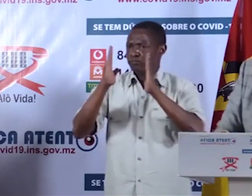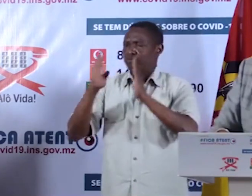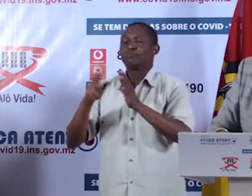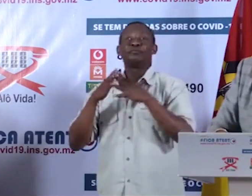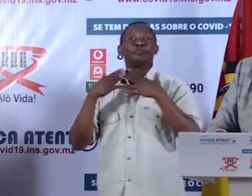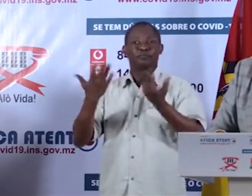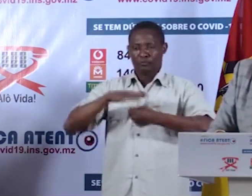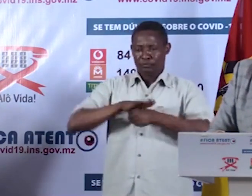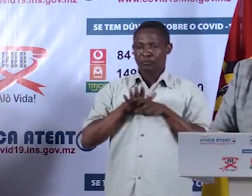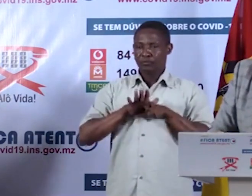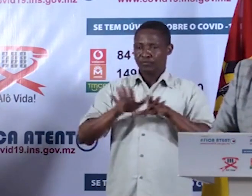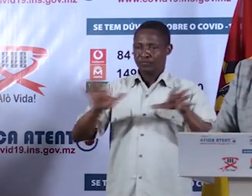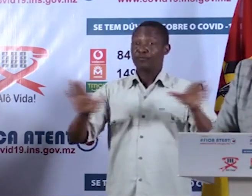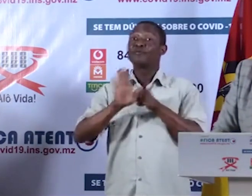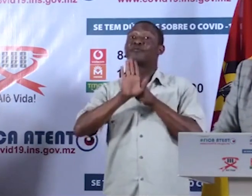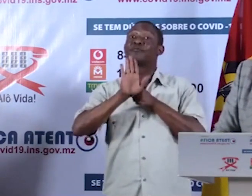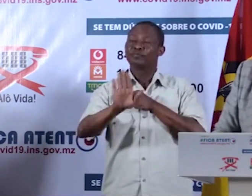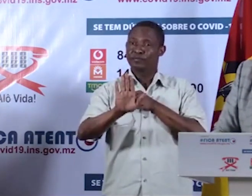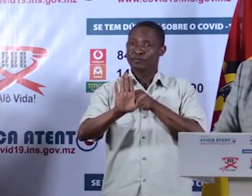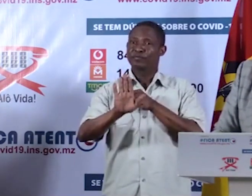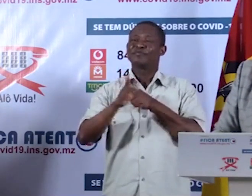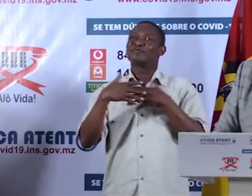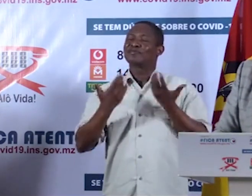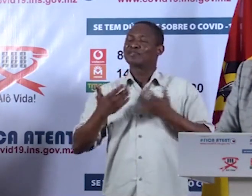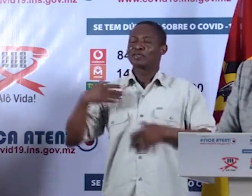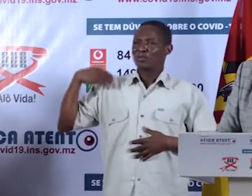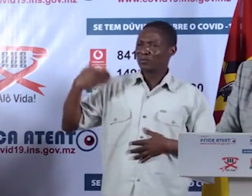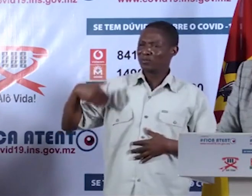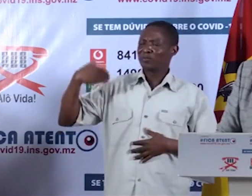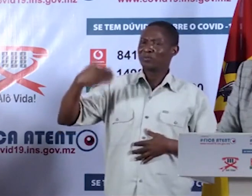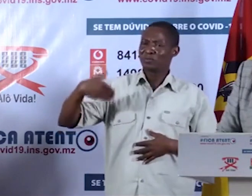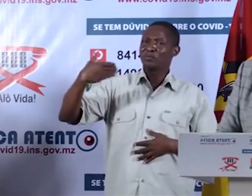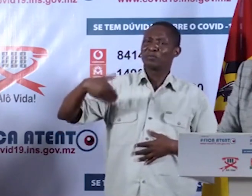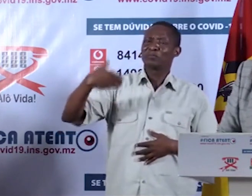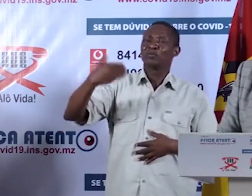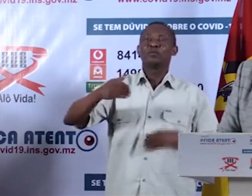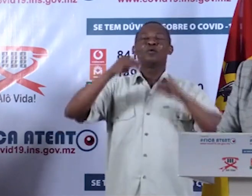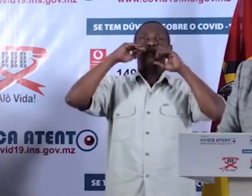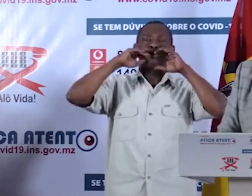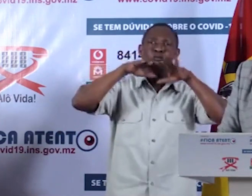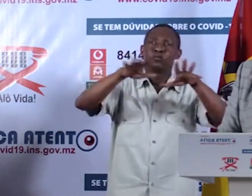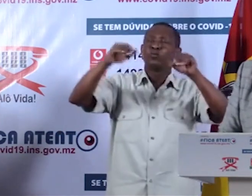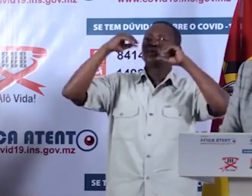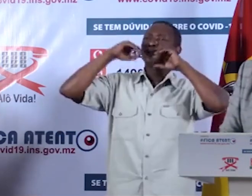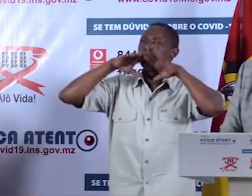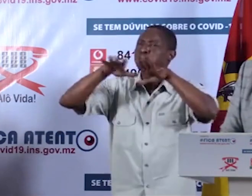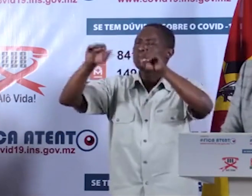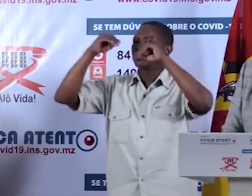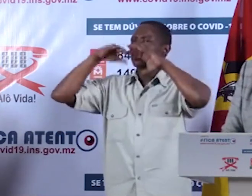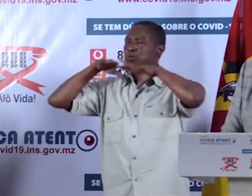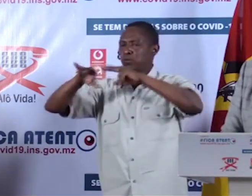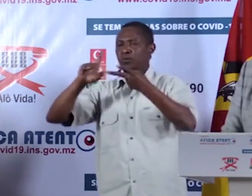entre nós, que várias vezes noticiamos, comunicamos, partilhamos